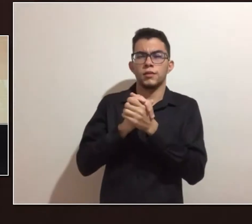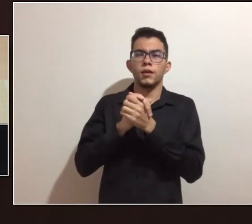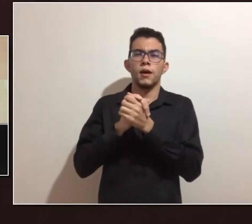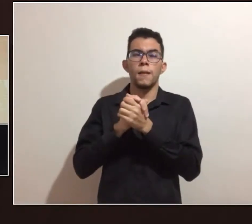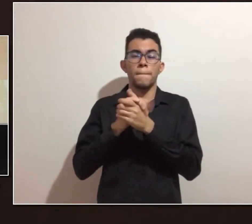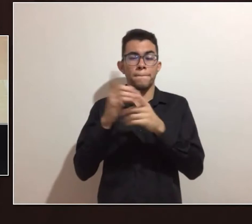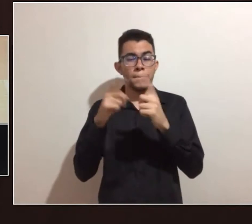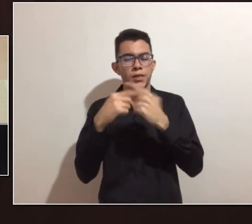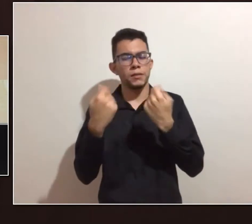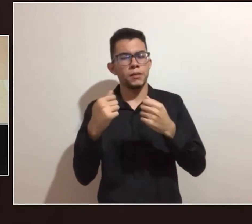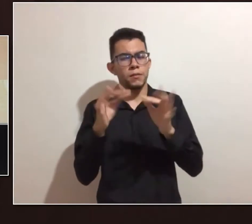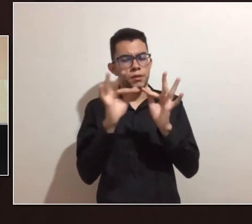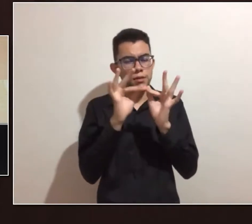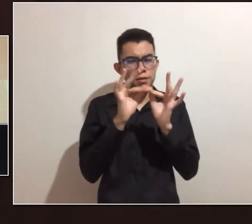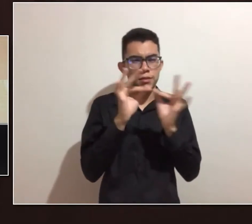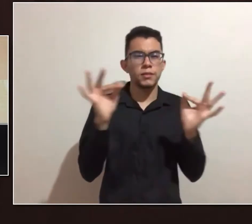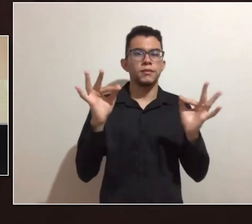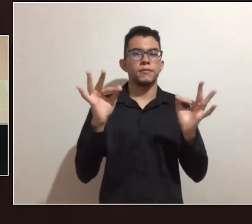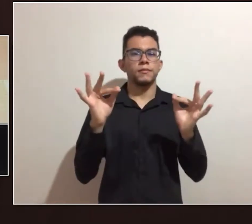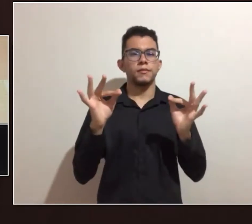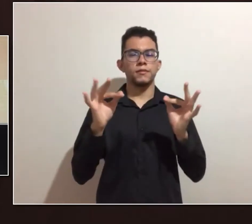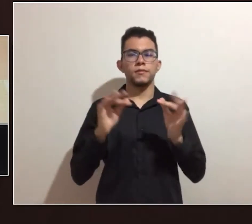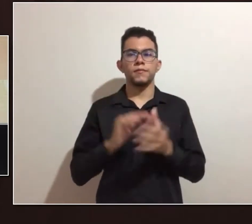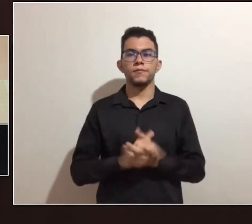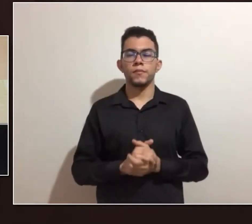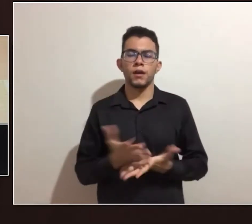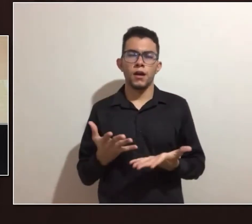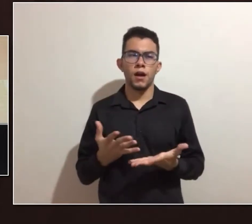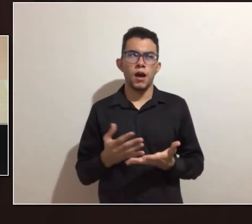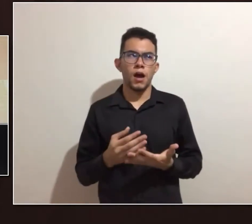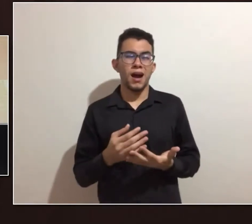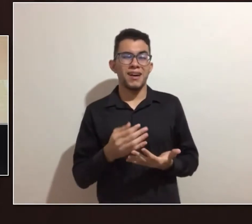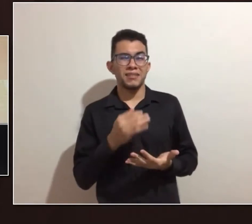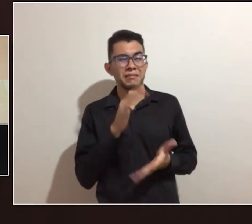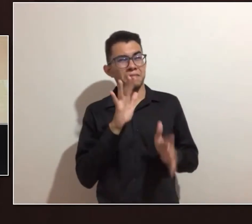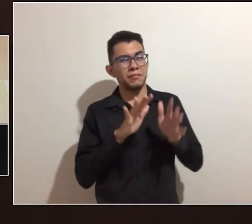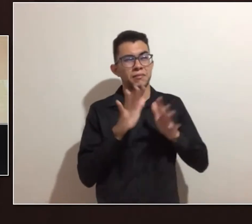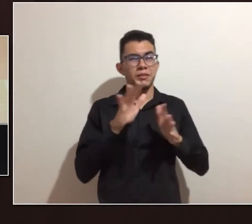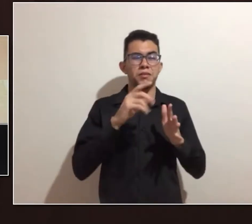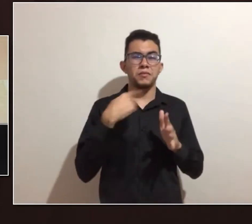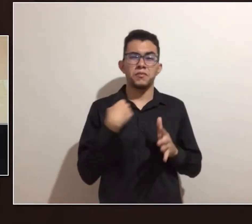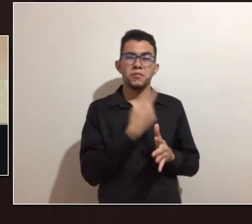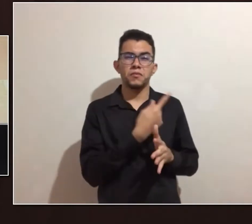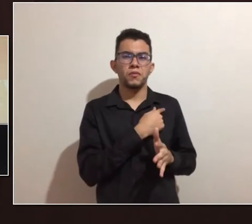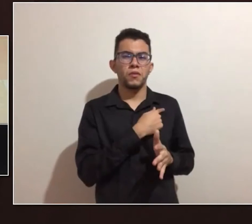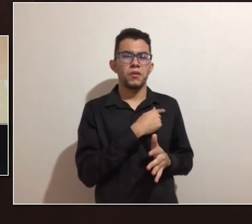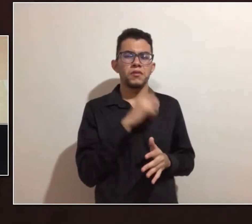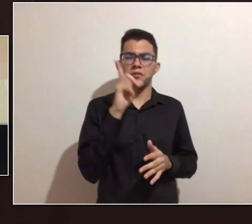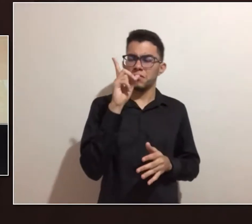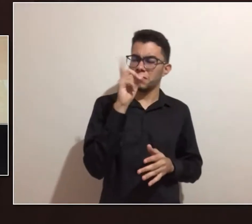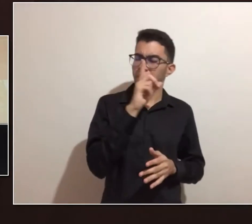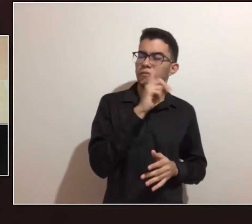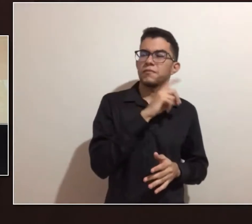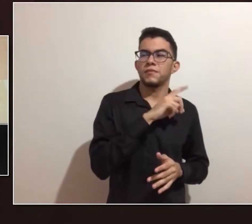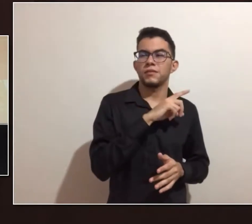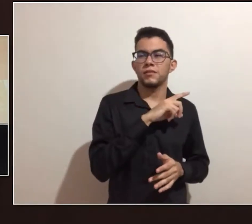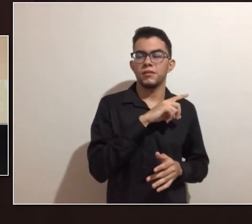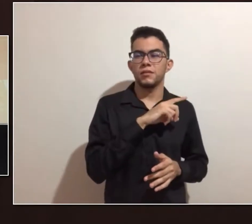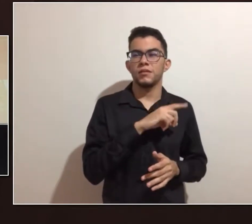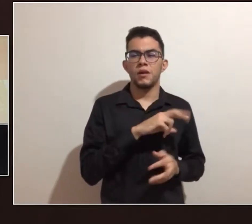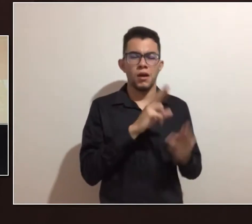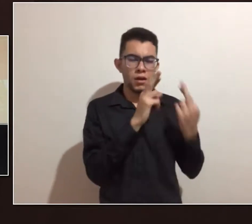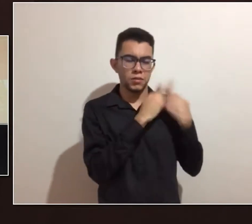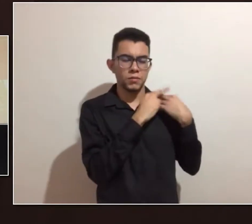tornou um pouco complexa, né? Os cargos na igreja começam a mexer com a